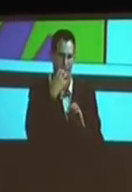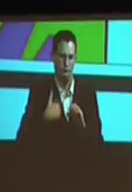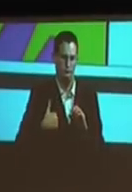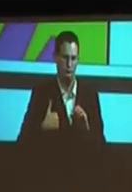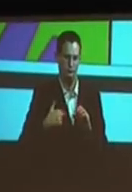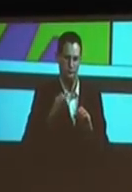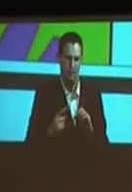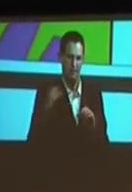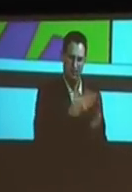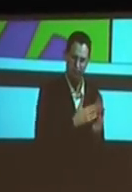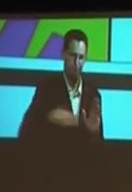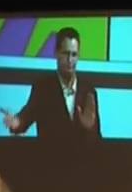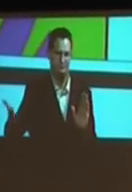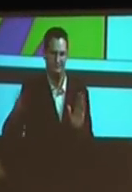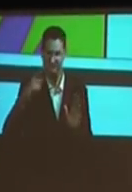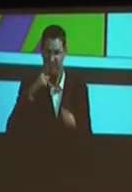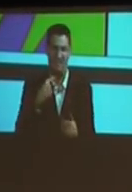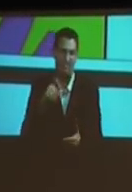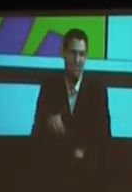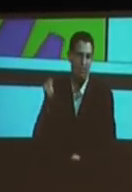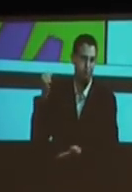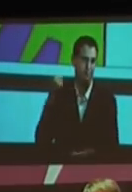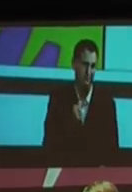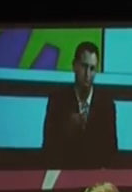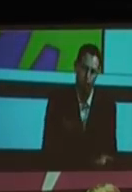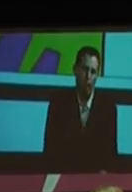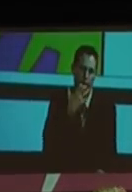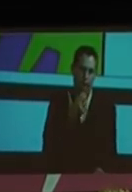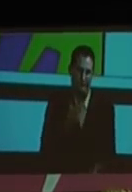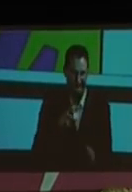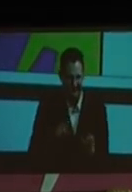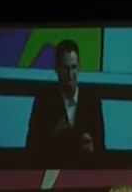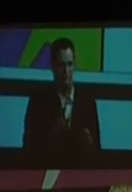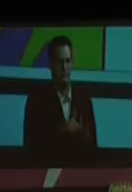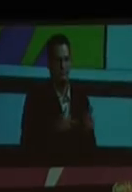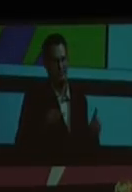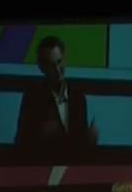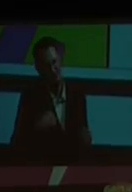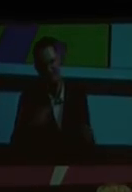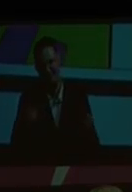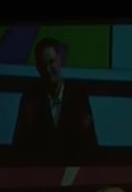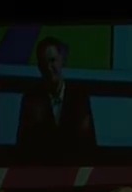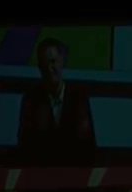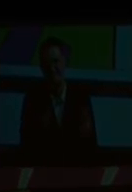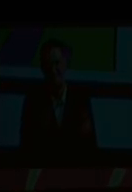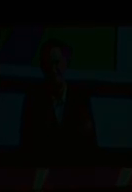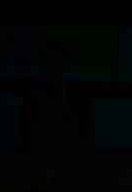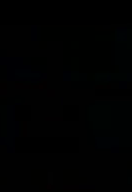und auch entsprechend gefördert werden. Und es wäre natürlich schön, wenn wir Gelder hätten für so eine Art Gebärdensprach.